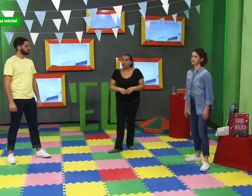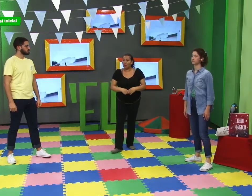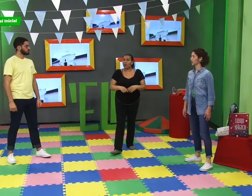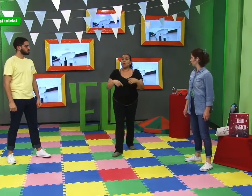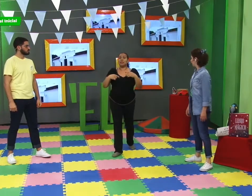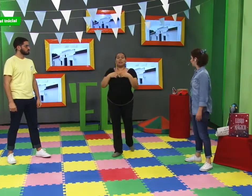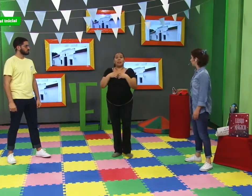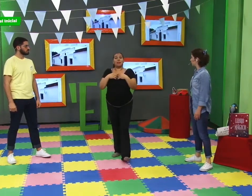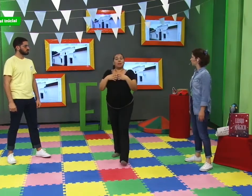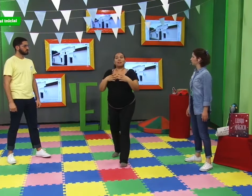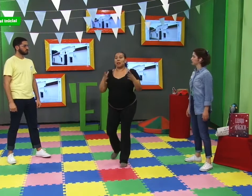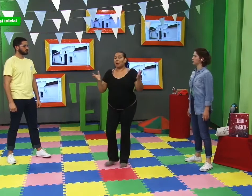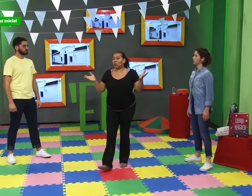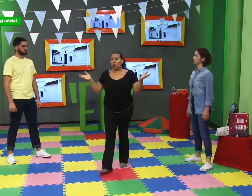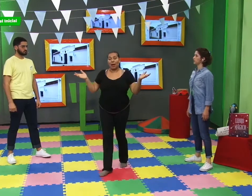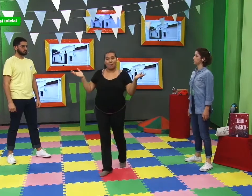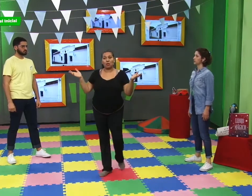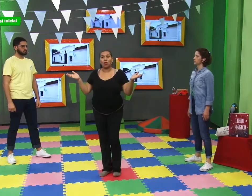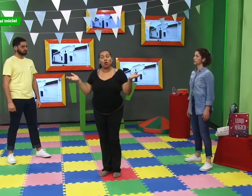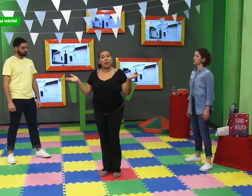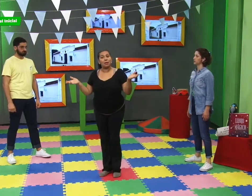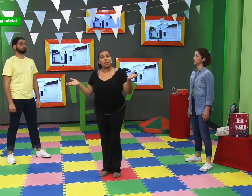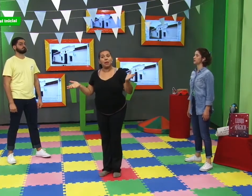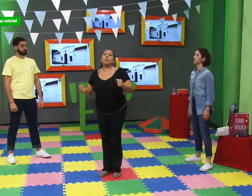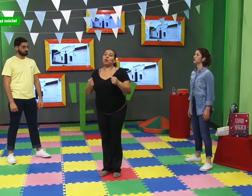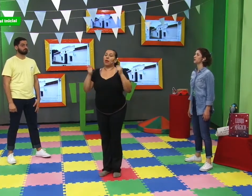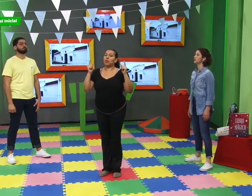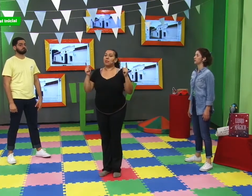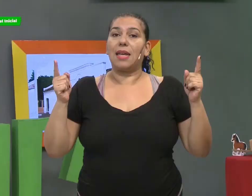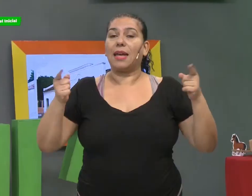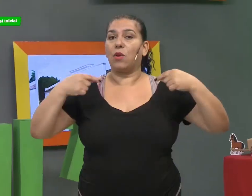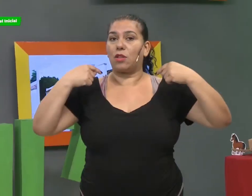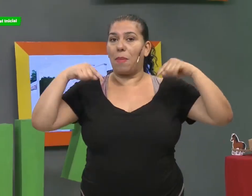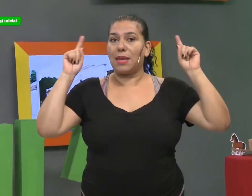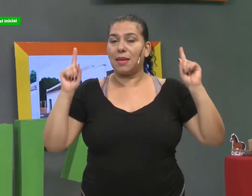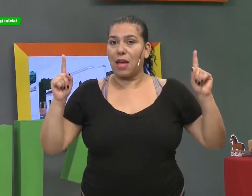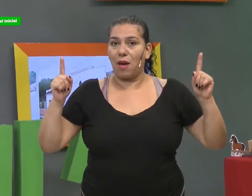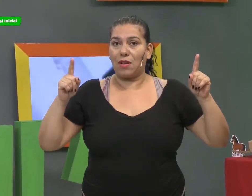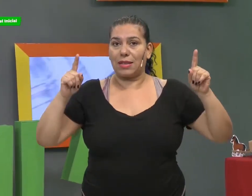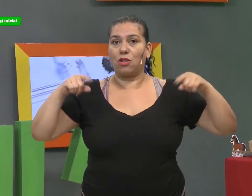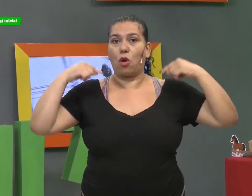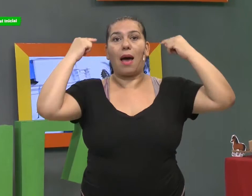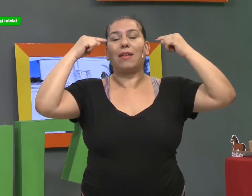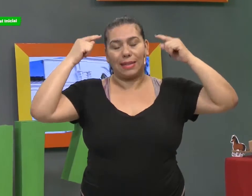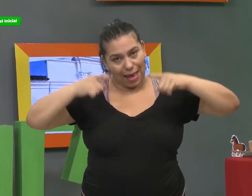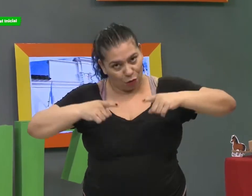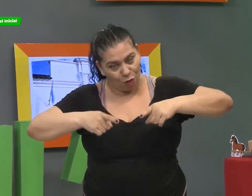vamos a usar. Claro. Si la independencia era para todas las personas. Porque acuérdense que nuestro país estaba